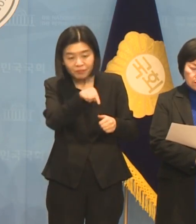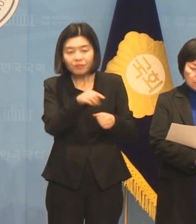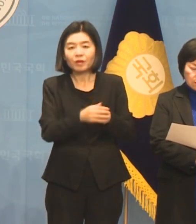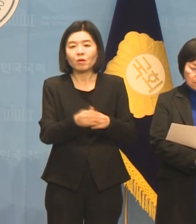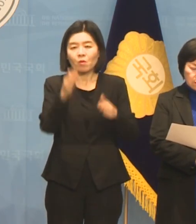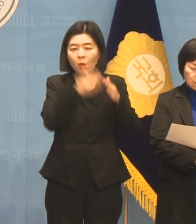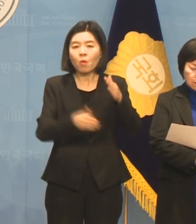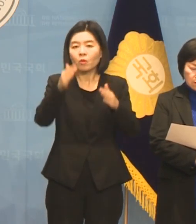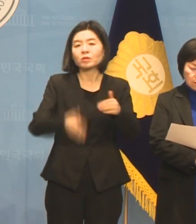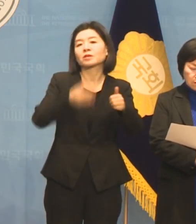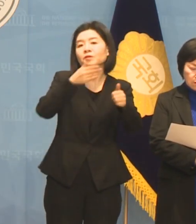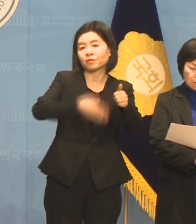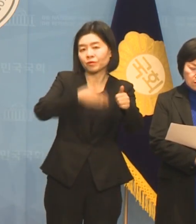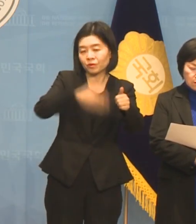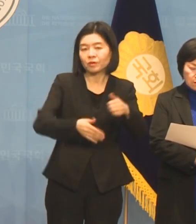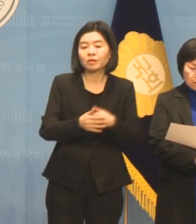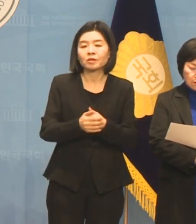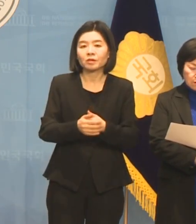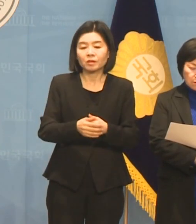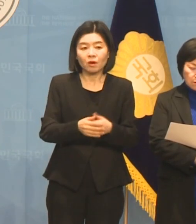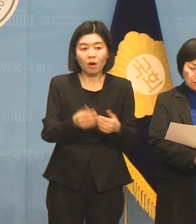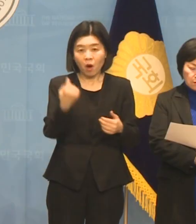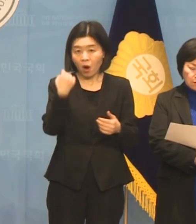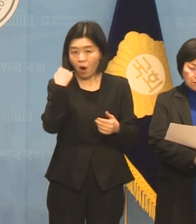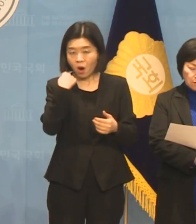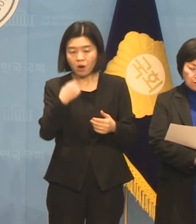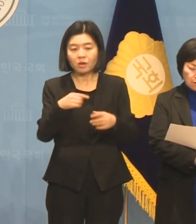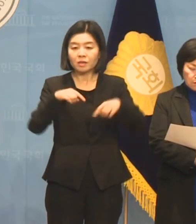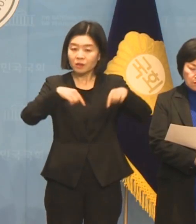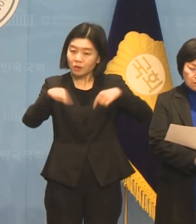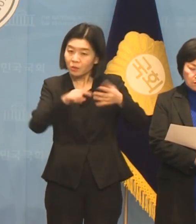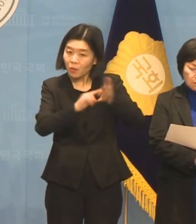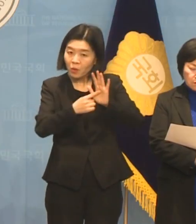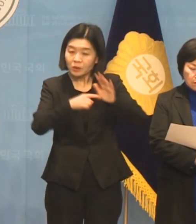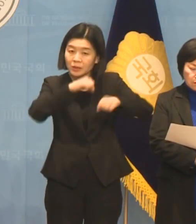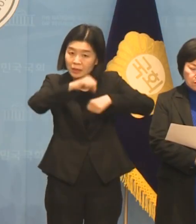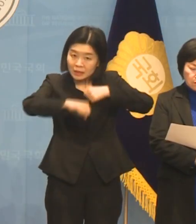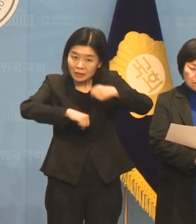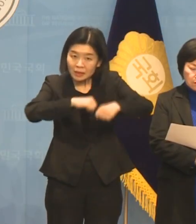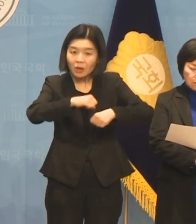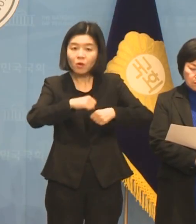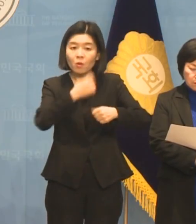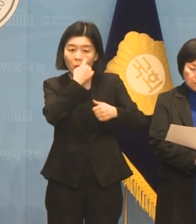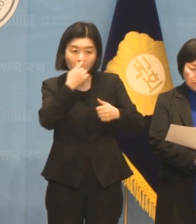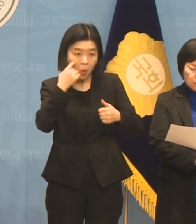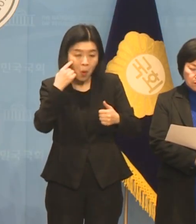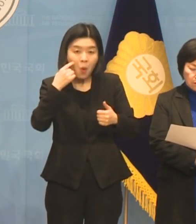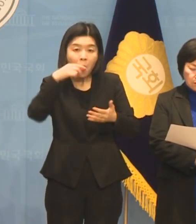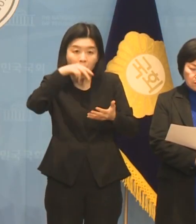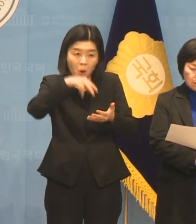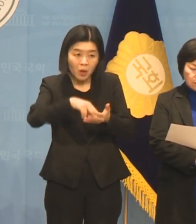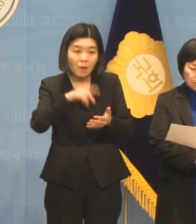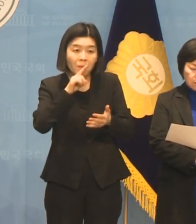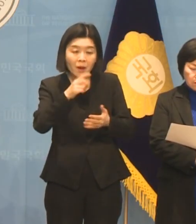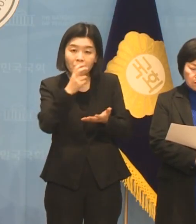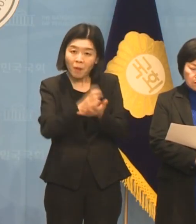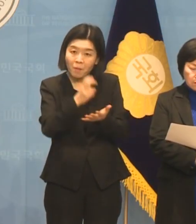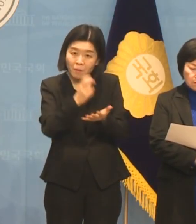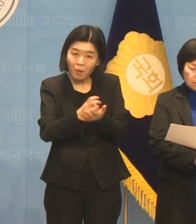공식 요청했으며 어제 선관위로부터 정치적 표현의 자유를 최대한 보장하는 방향으로 법규를